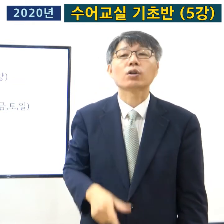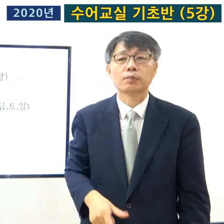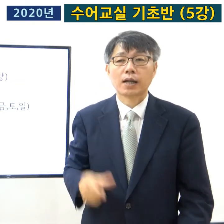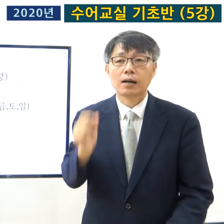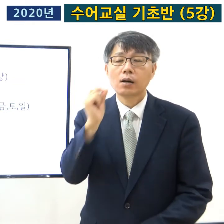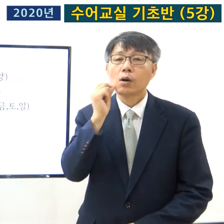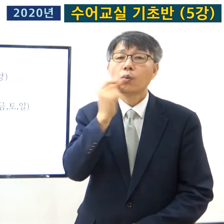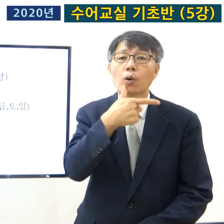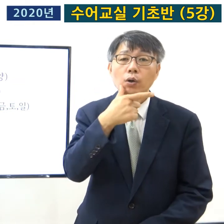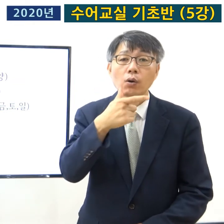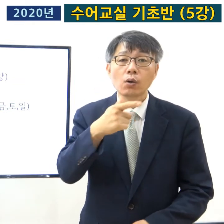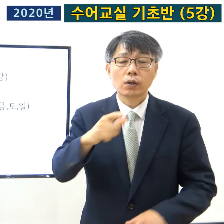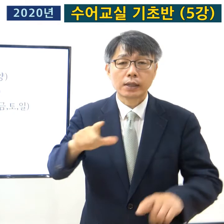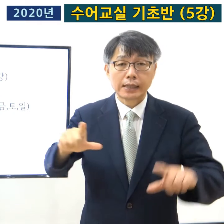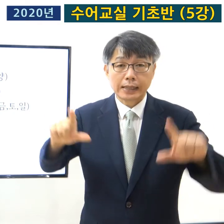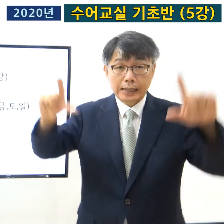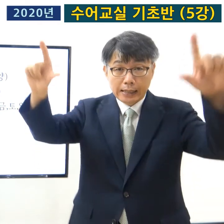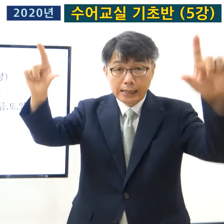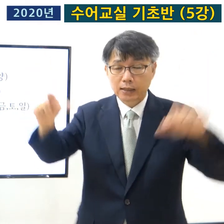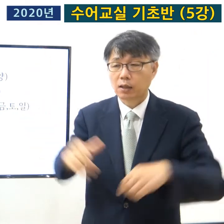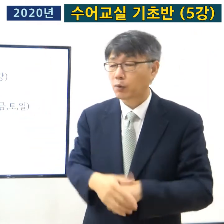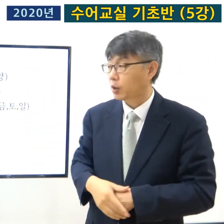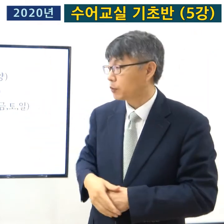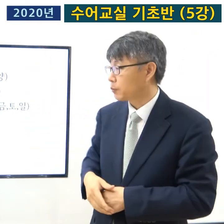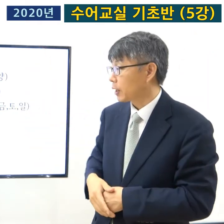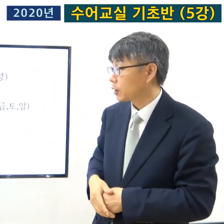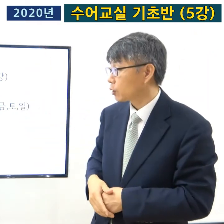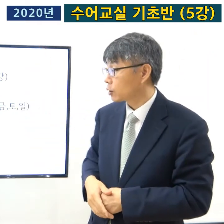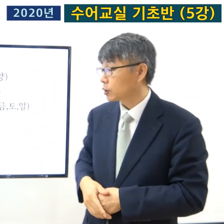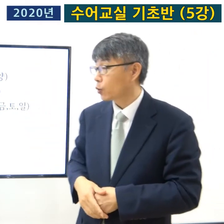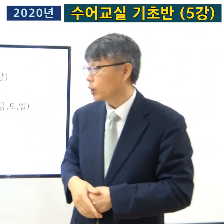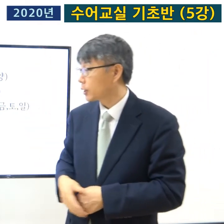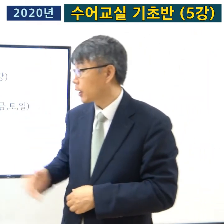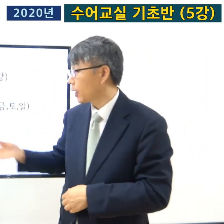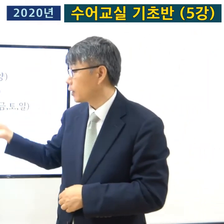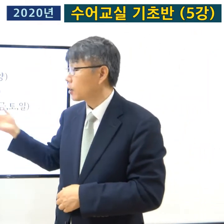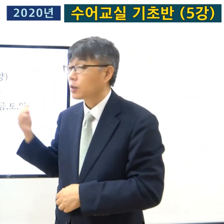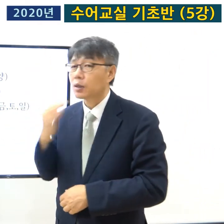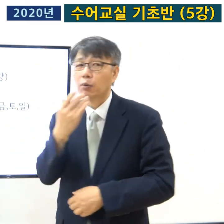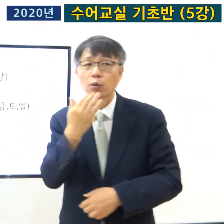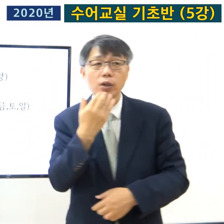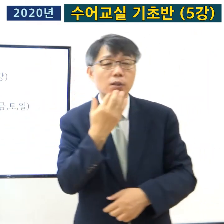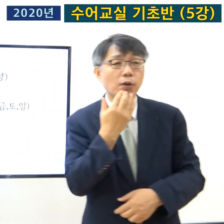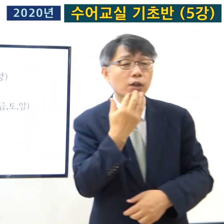월요일입니다. 월요일 이렇게 표현하면 됩니다. 그 요일 할 때 요일을 표현해 주는